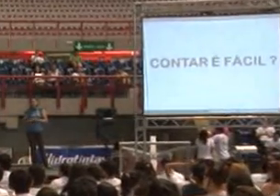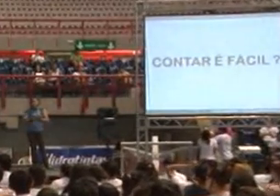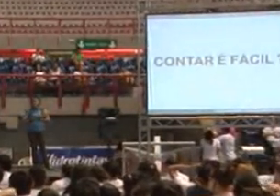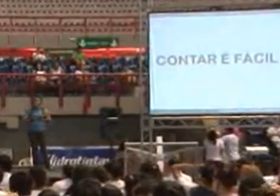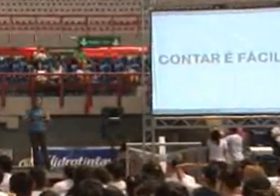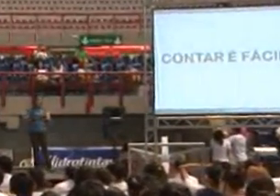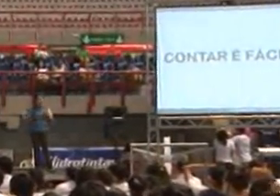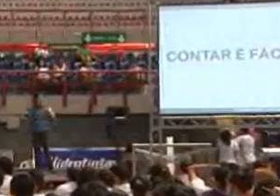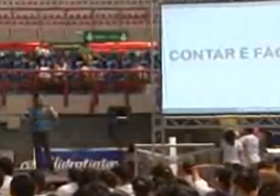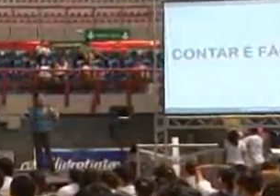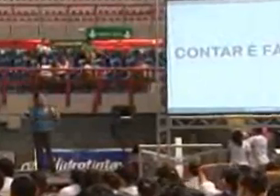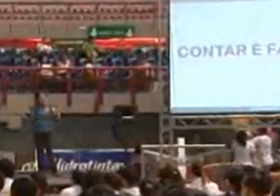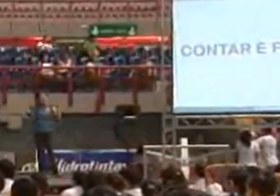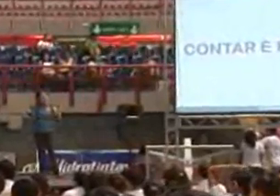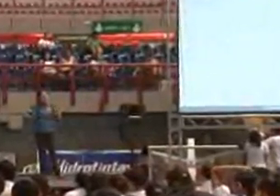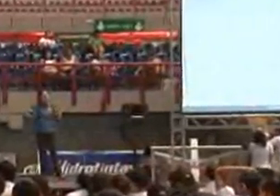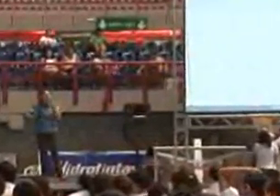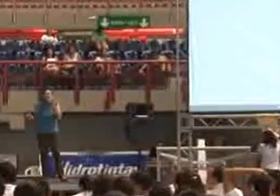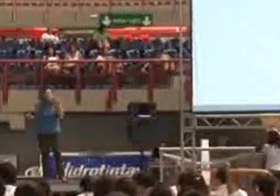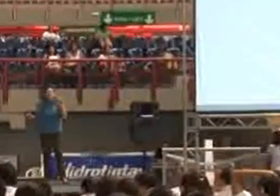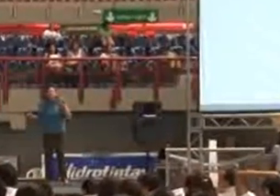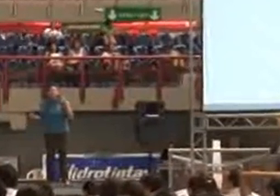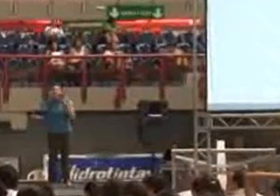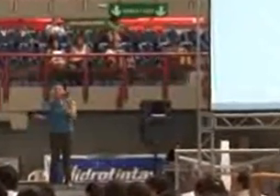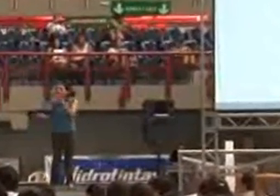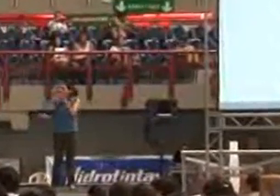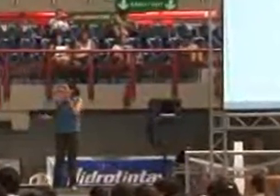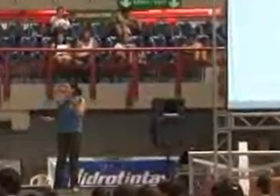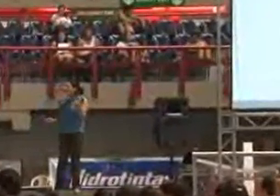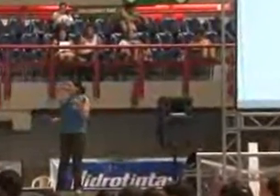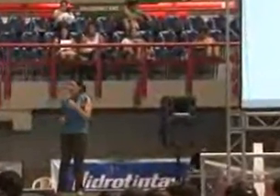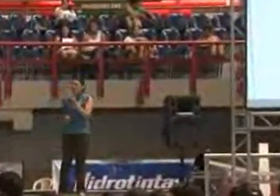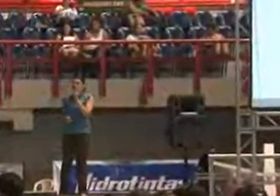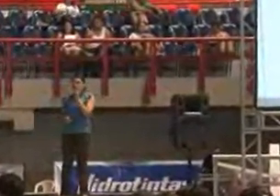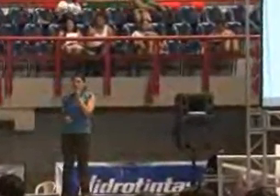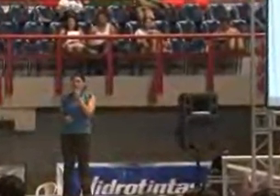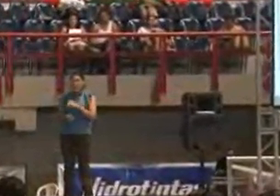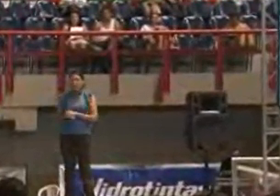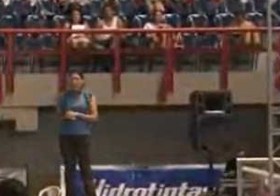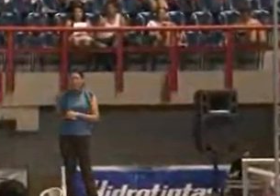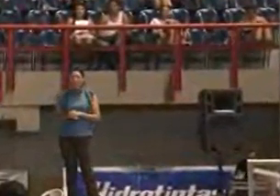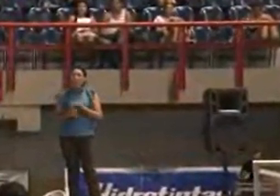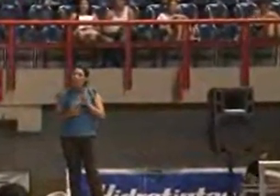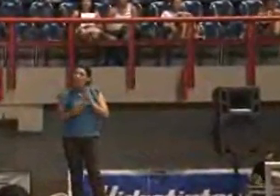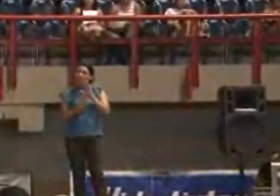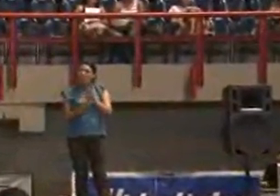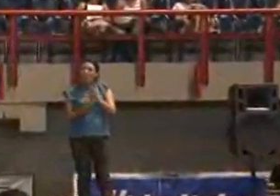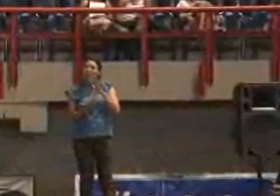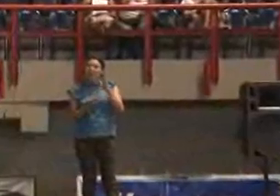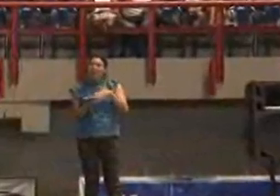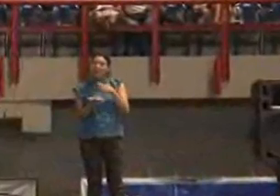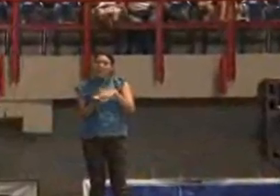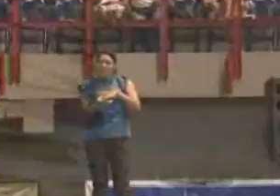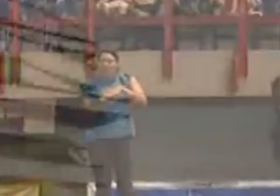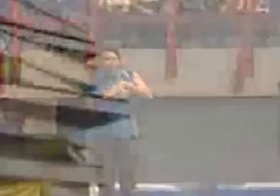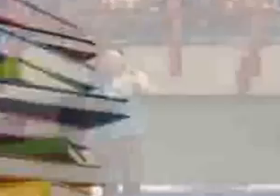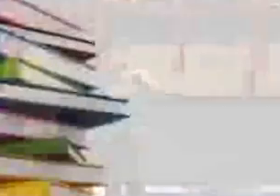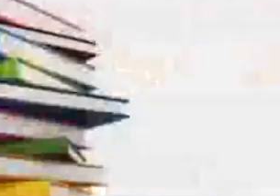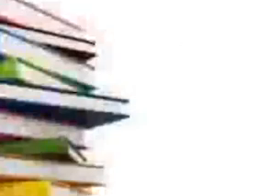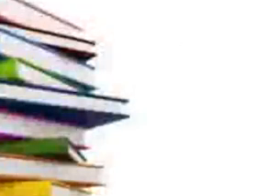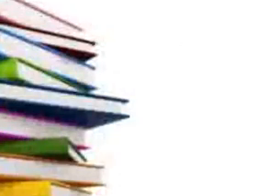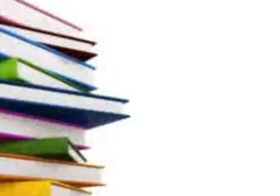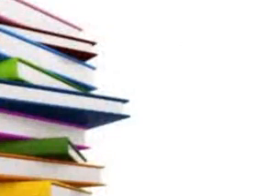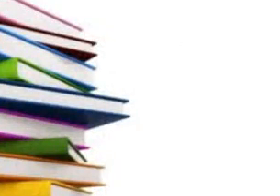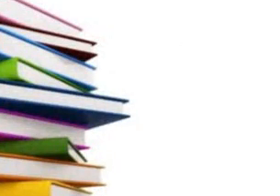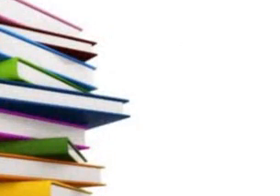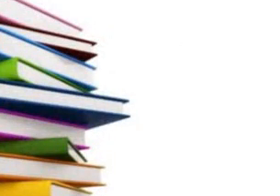Depende, né? Depende de quê? Vamos ver esse exemplo. Suponha que a gente mostrasse para vocês uma pilha de livros desse tipo aqui. Se eu